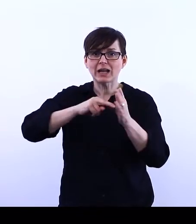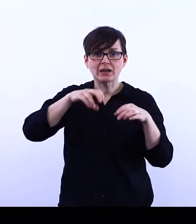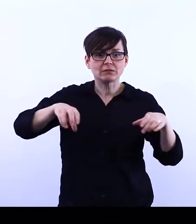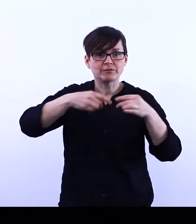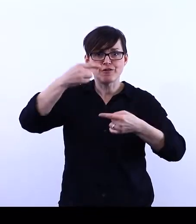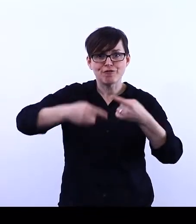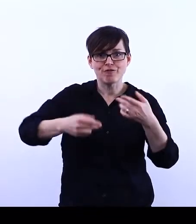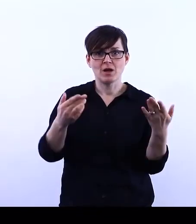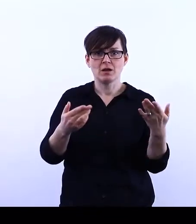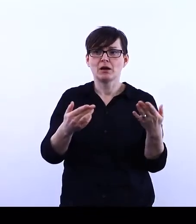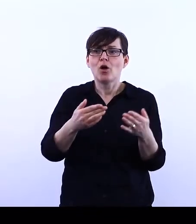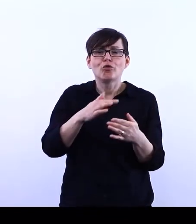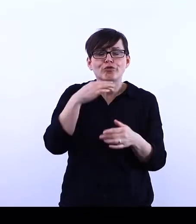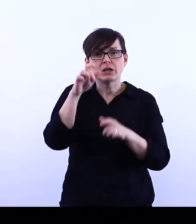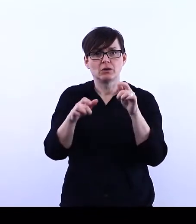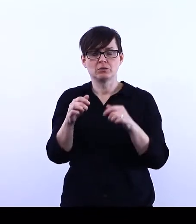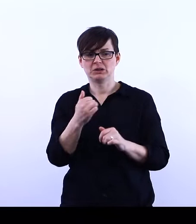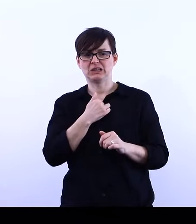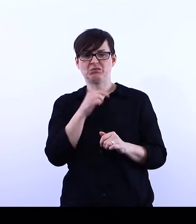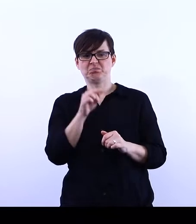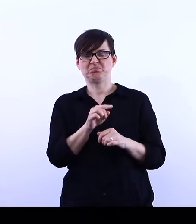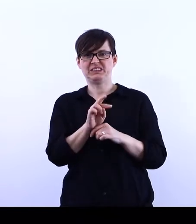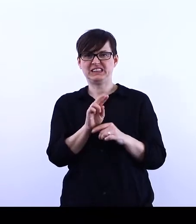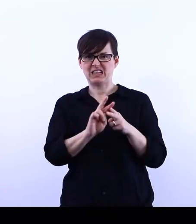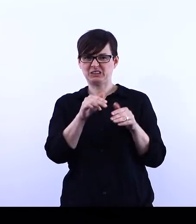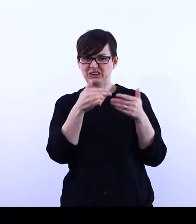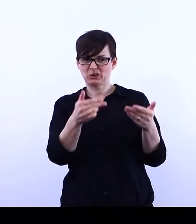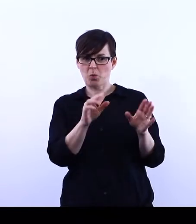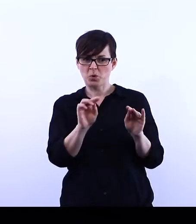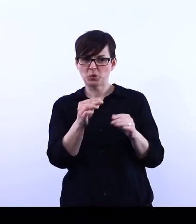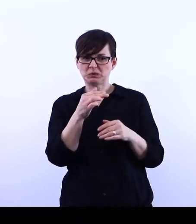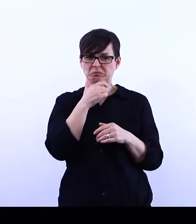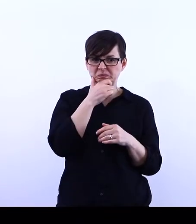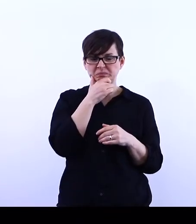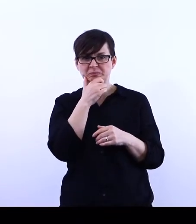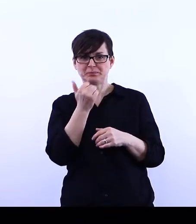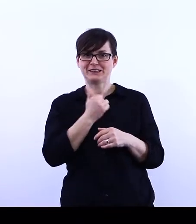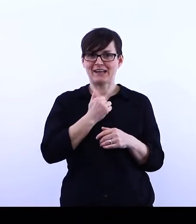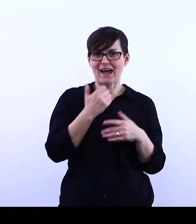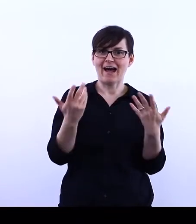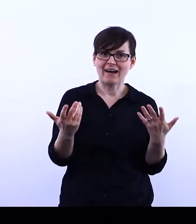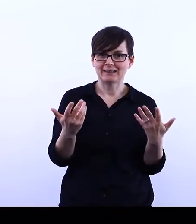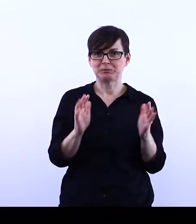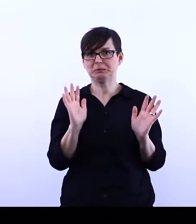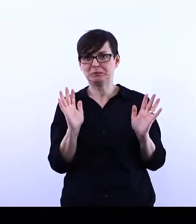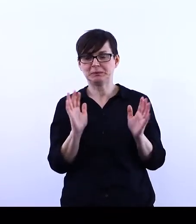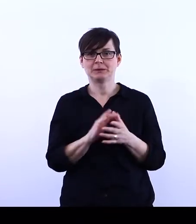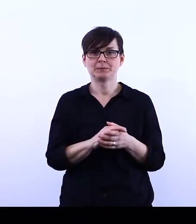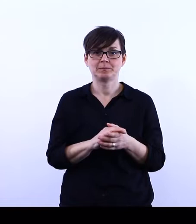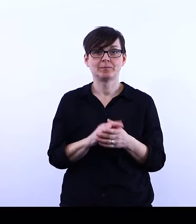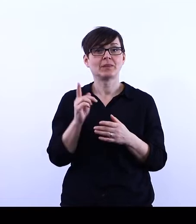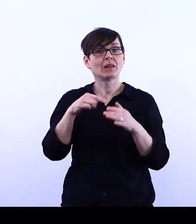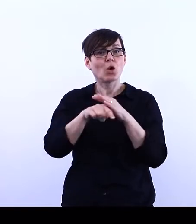auch Berührungsängste, bestimmte digitale Instrumente auszuprobieren. Und deshalb auch unter Eindruck der Pandemie